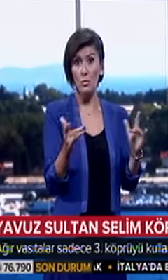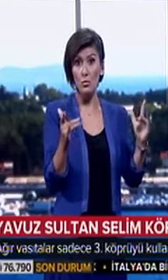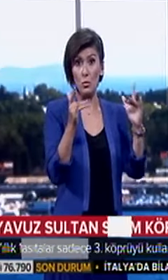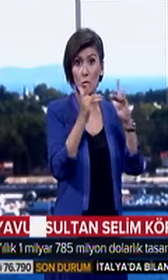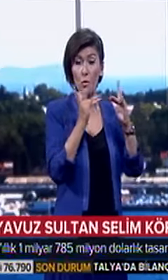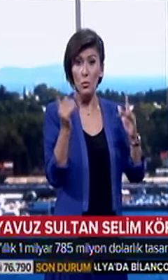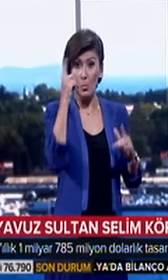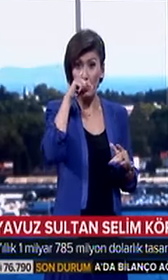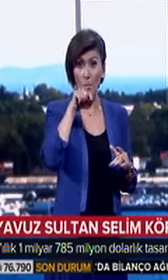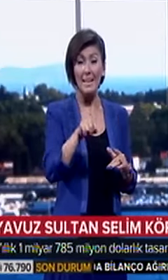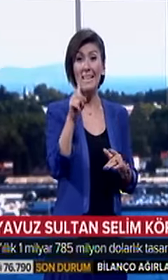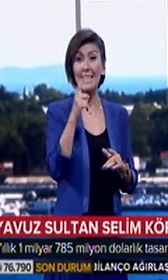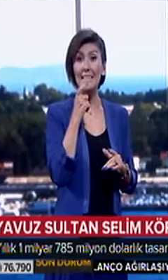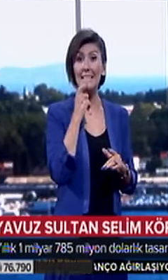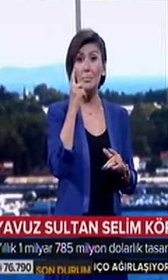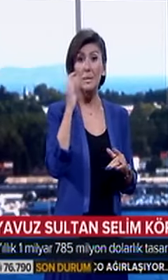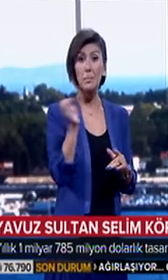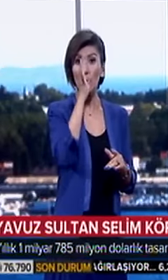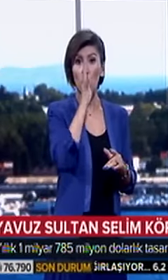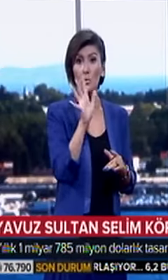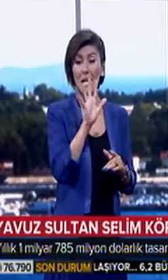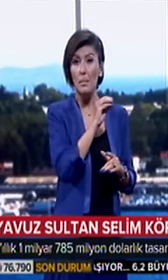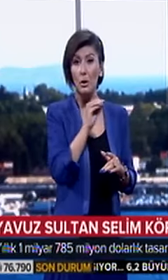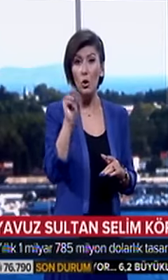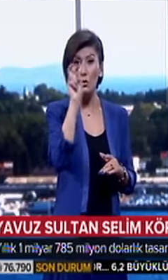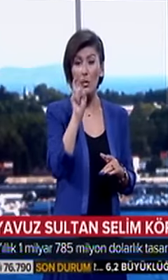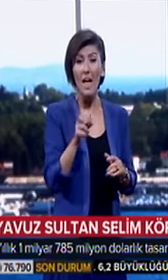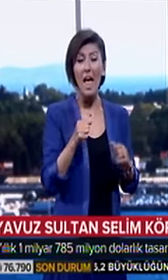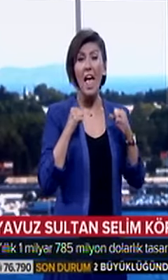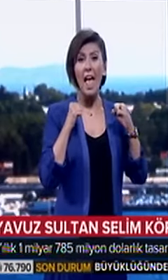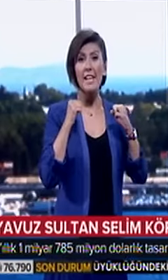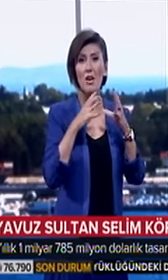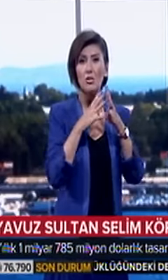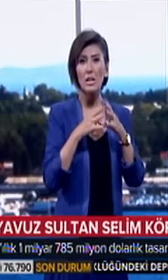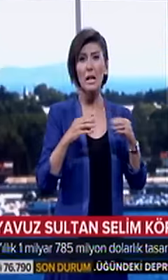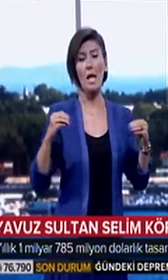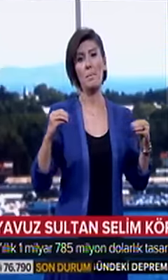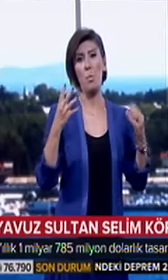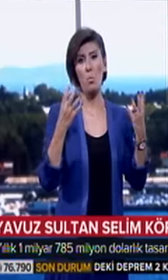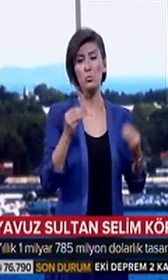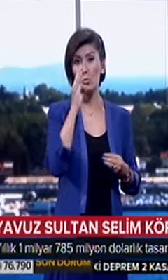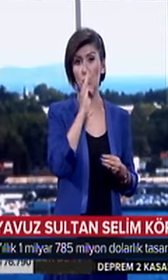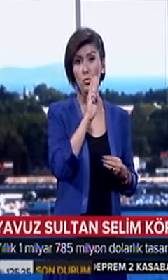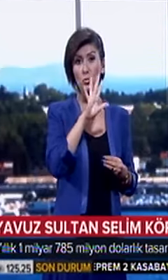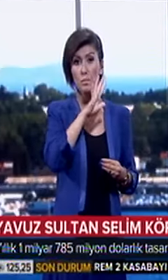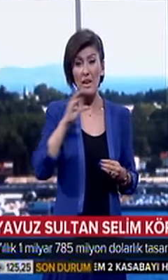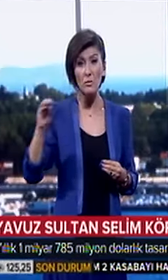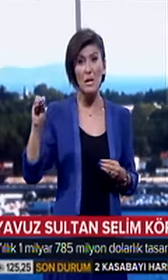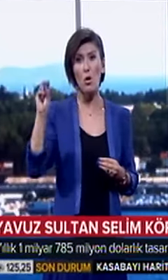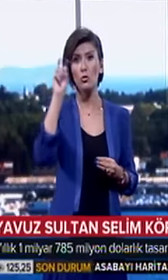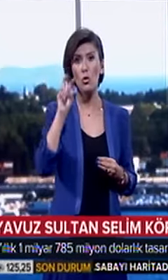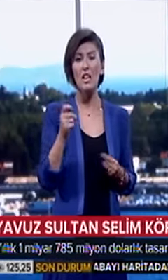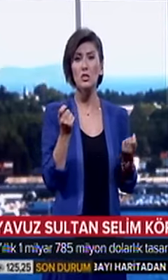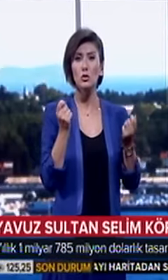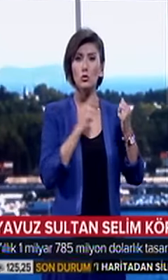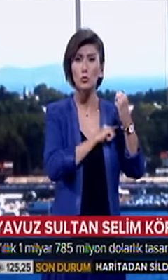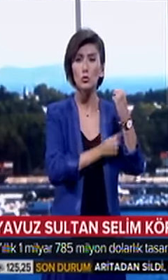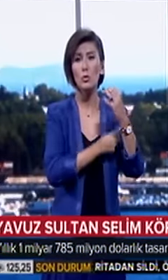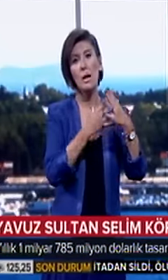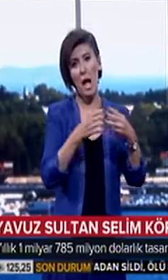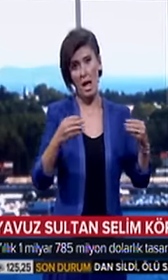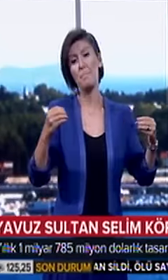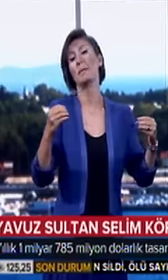köprü sayesinde yılda yaklaşık 1 milyar 450 milyon dolarlık enerji kaybının önüne geçilecek. 335 milyon dolarlık iş gücü kaybının da.